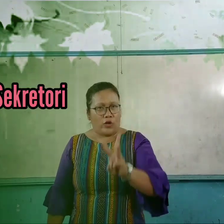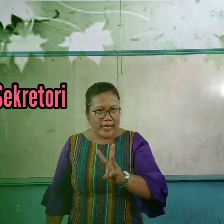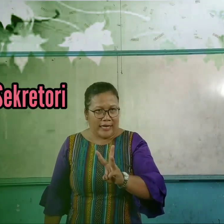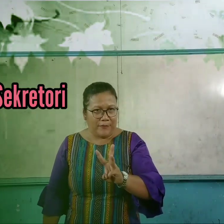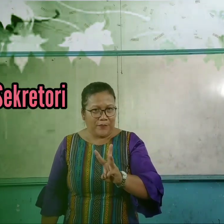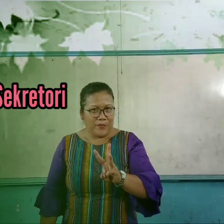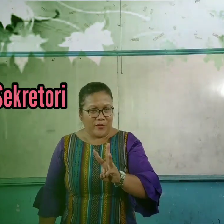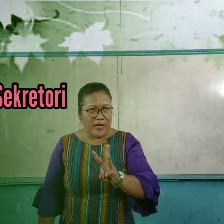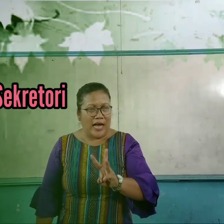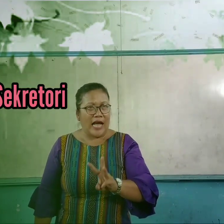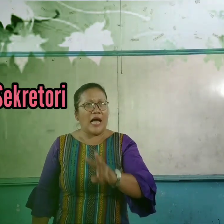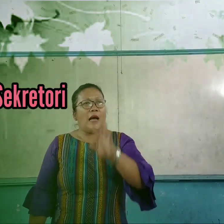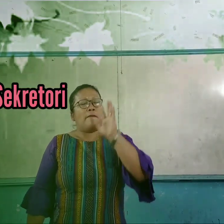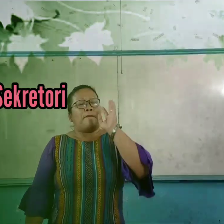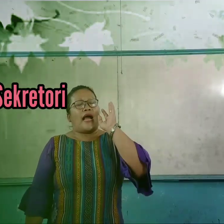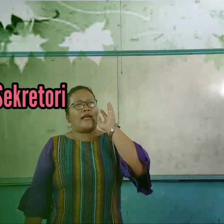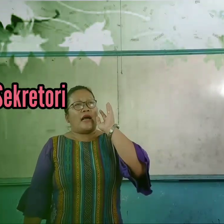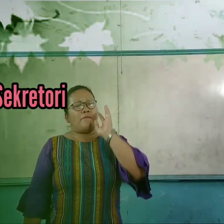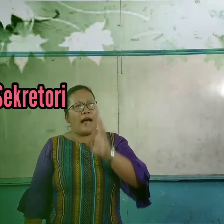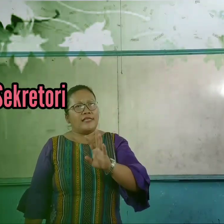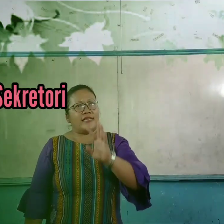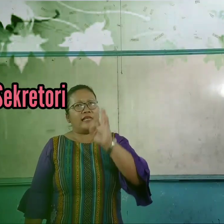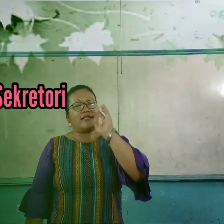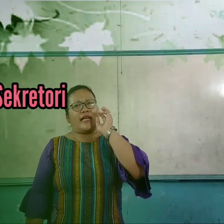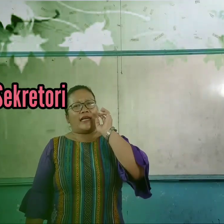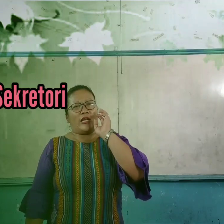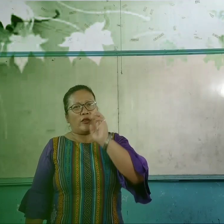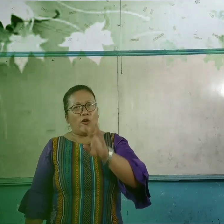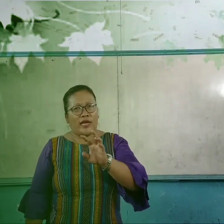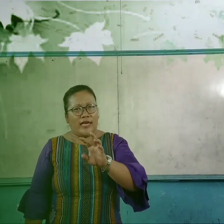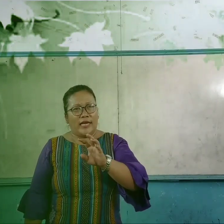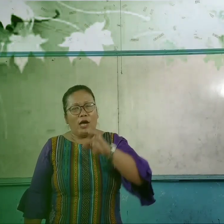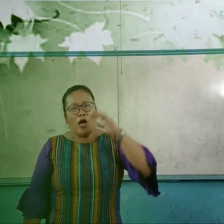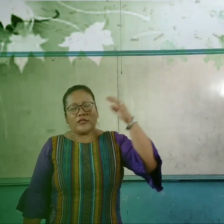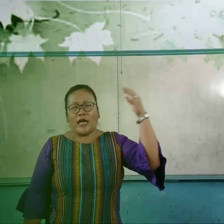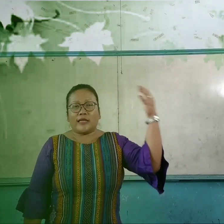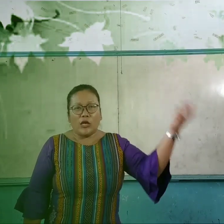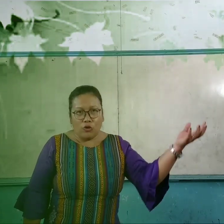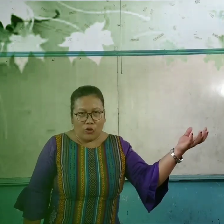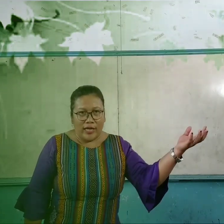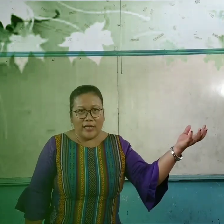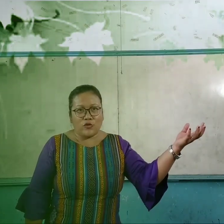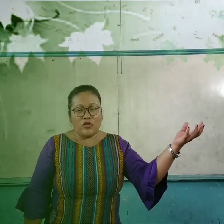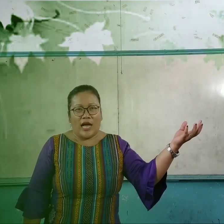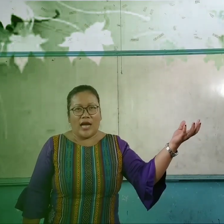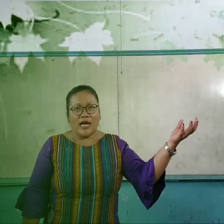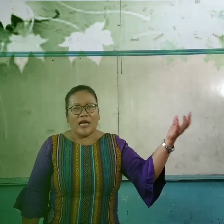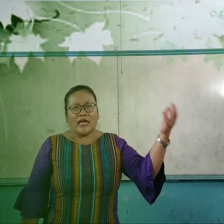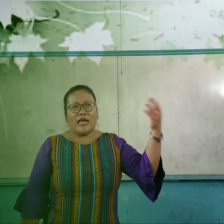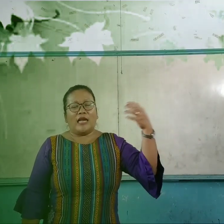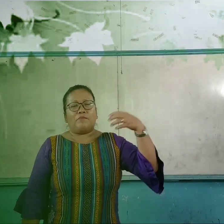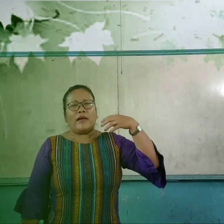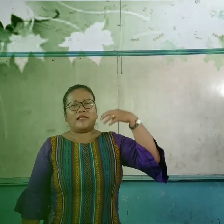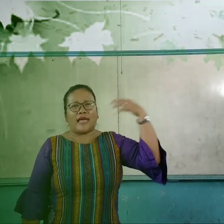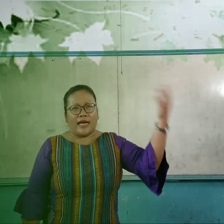sekretori. Pada fase sekretori, sel telur yang sudah dilepaskan